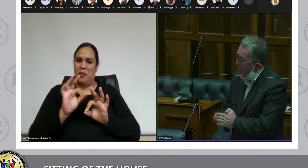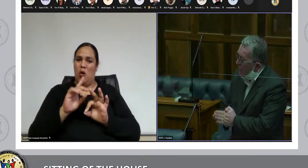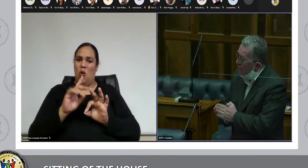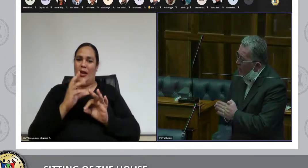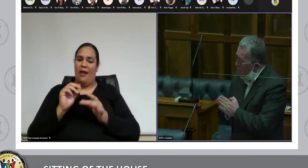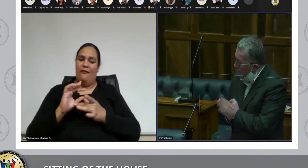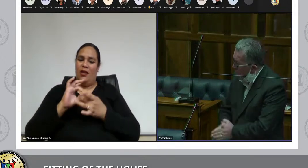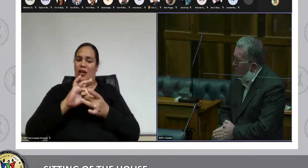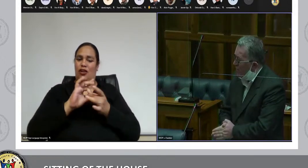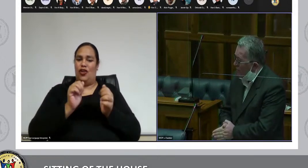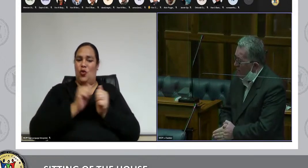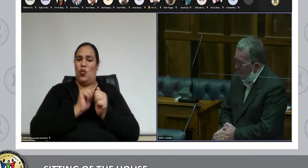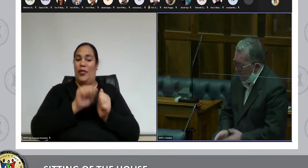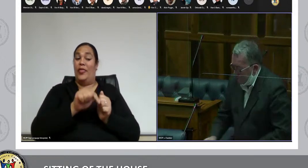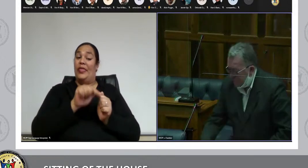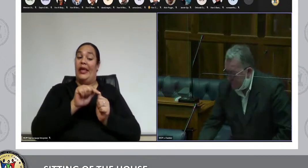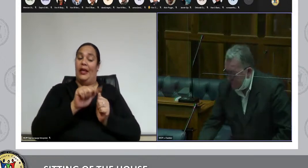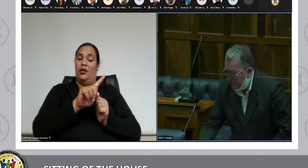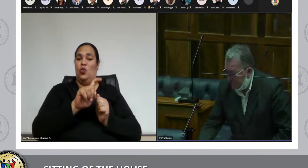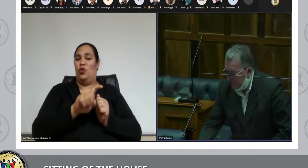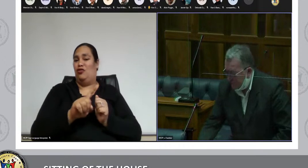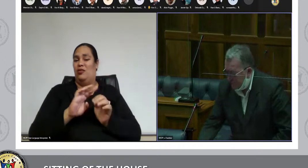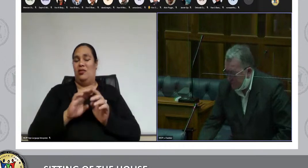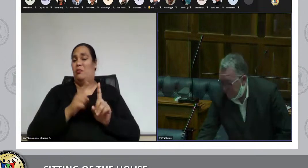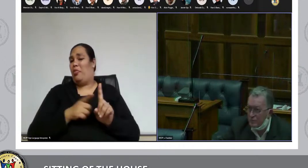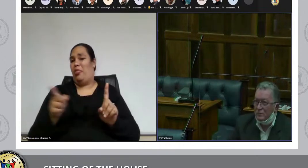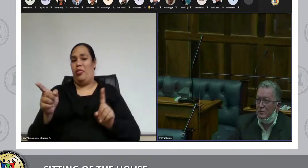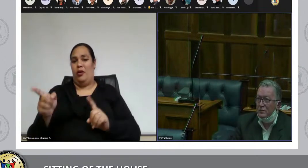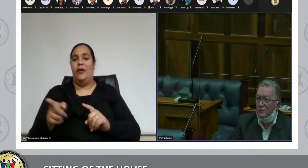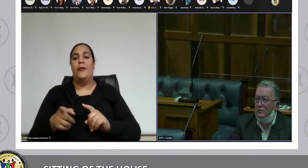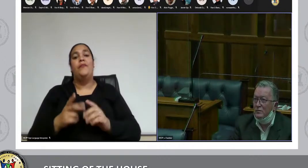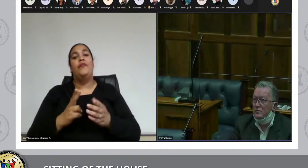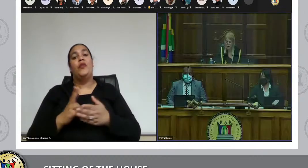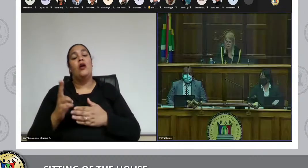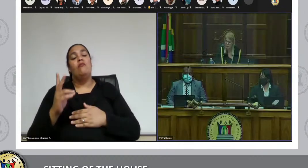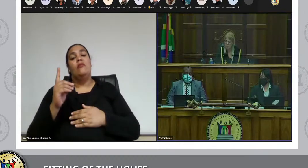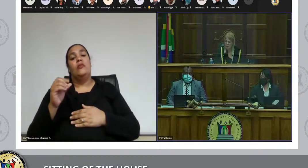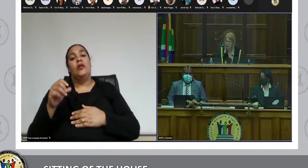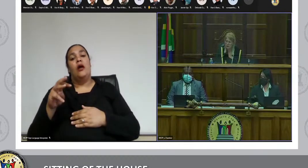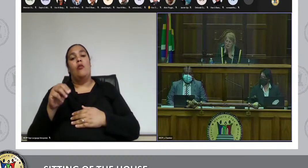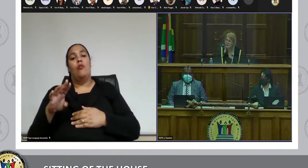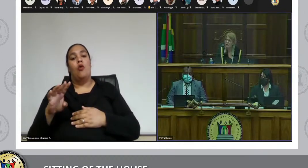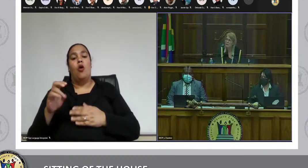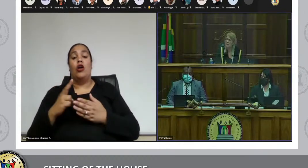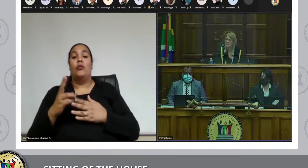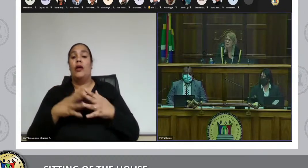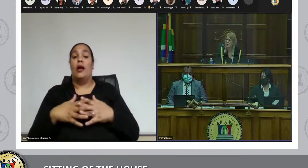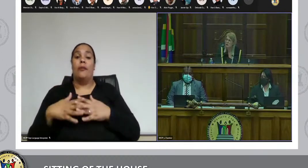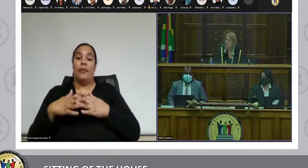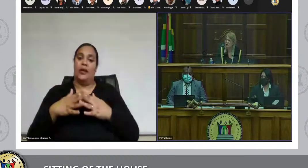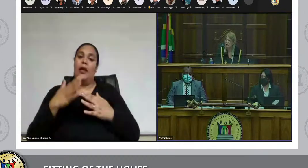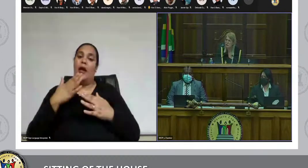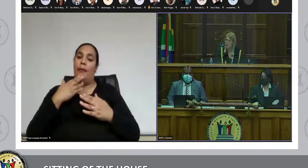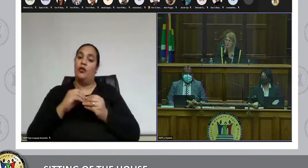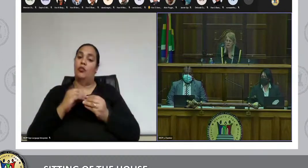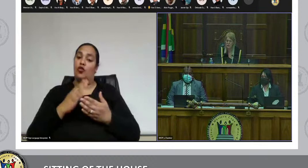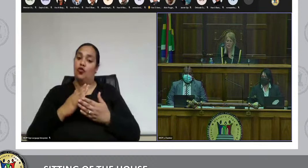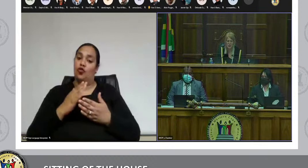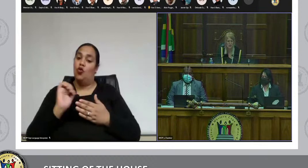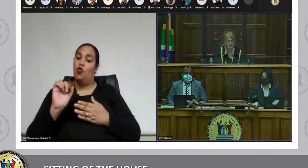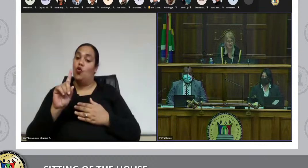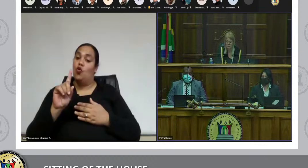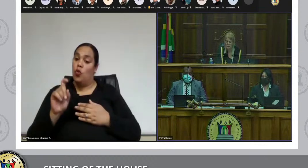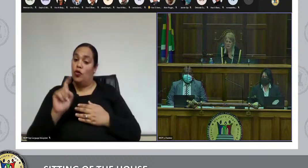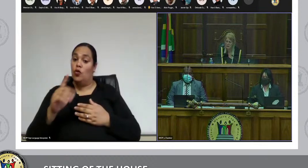het met die oorspronklike vraag. Thank you, Honourable Dagmar. Honourable America, please make sure that the question